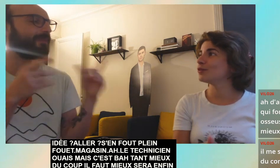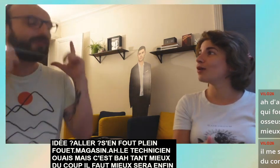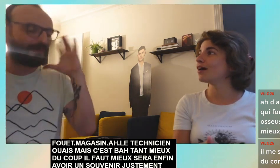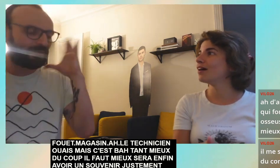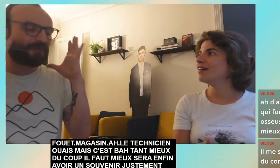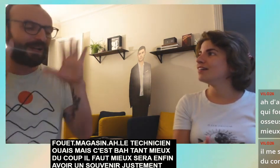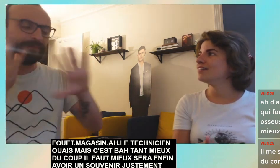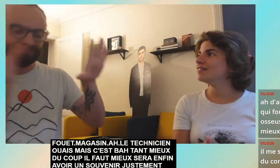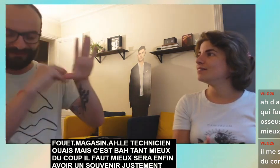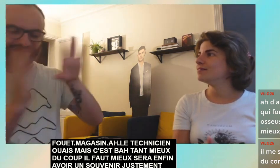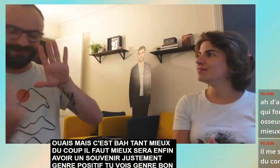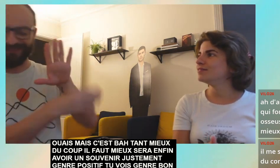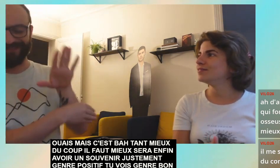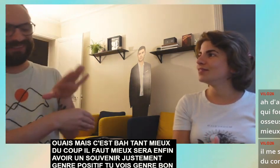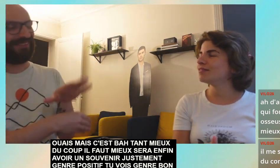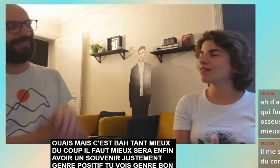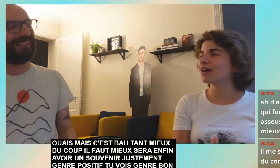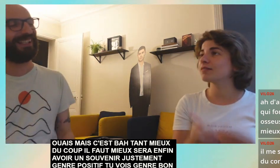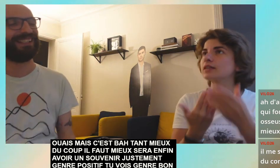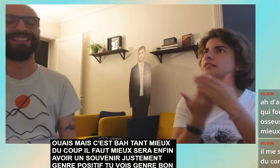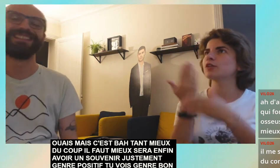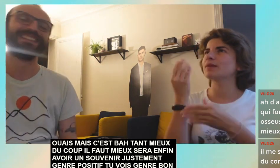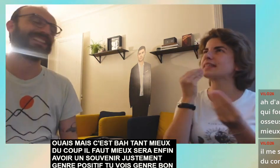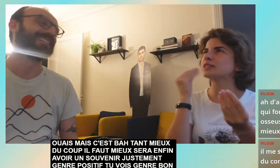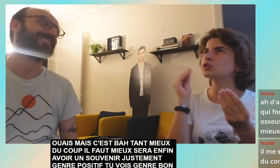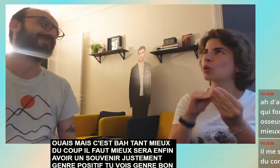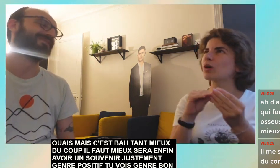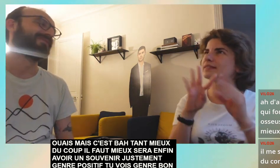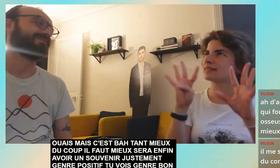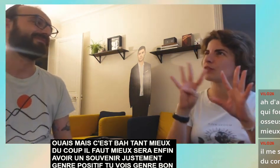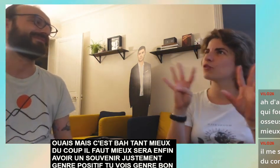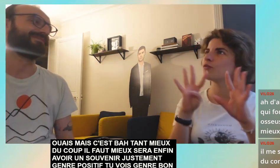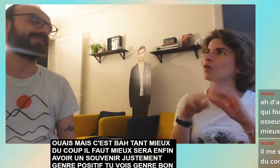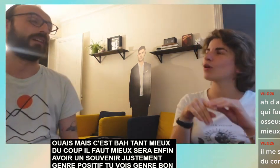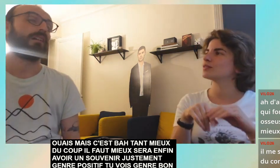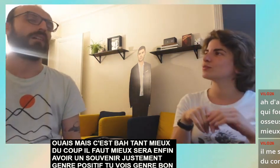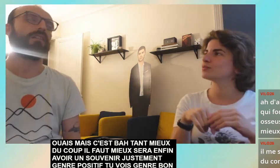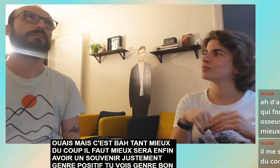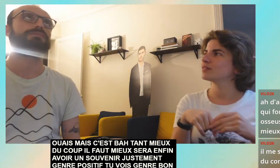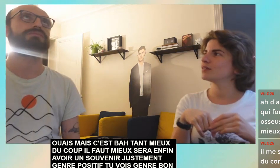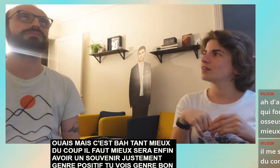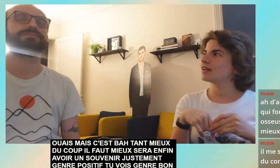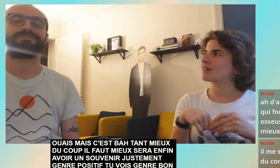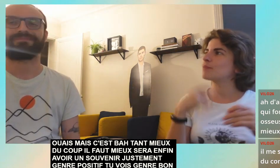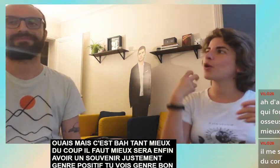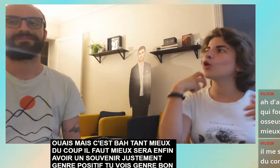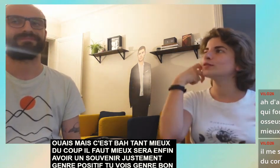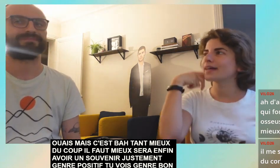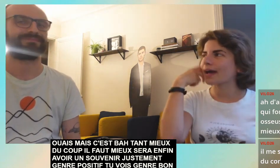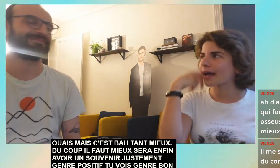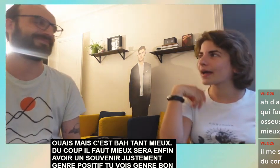Ouais. l'audiogramme, hop. Ouais, bah t'étais loin tantôt, hein, t'étais à 9h. Allez prendre le